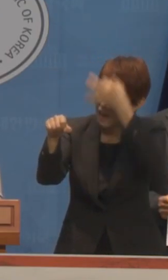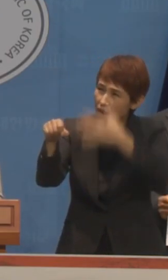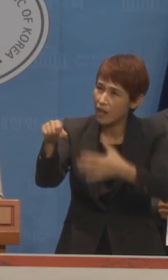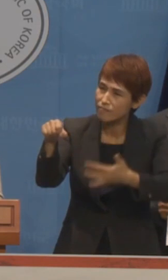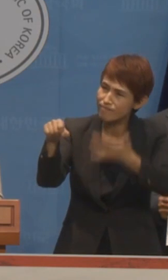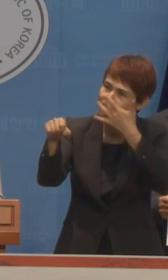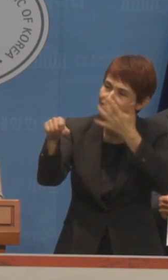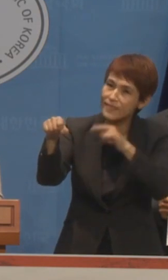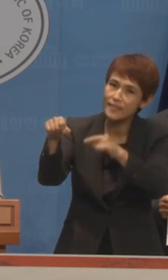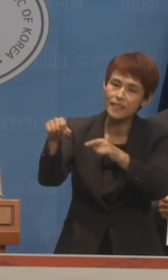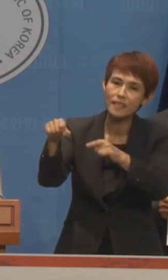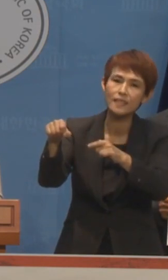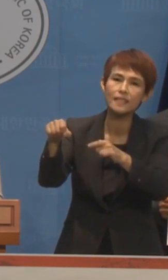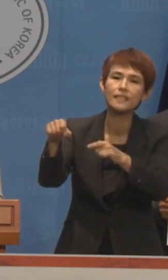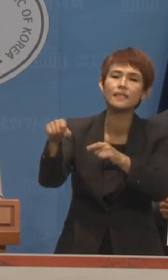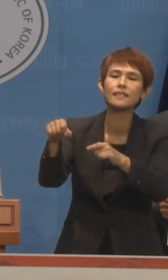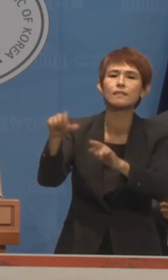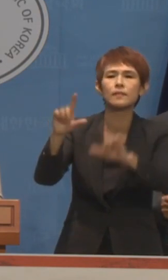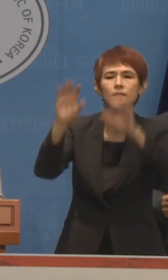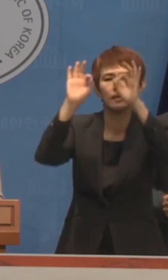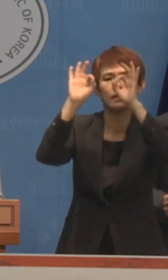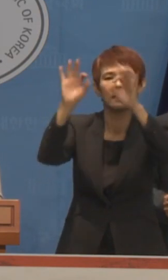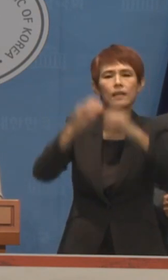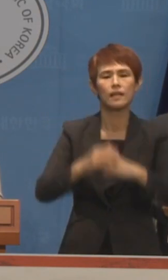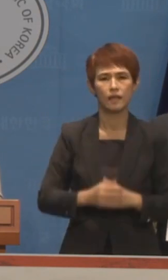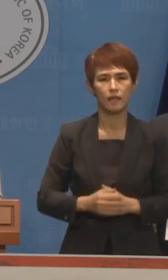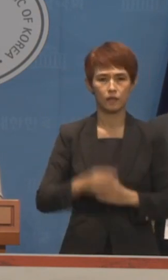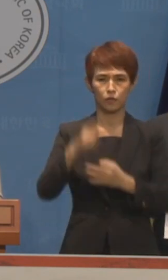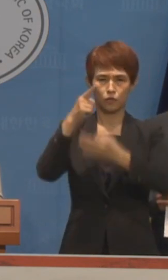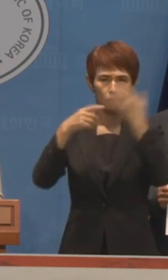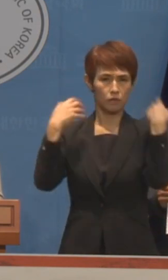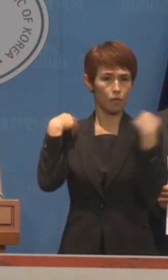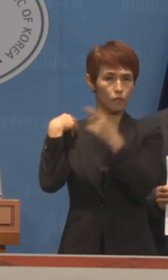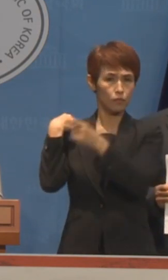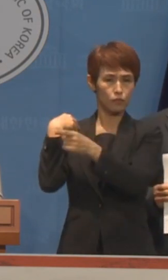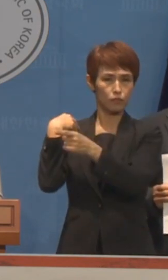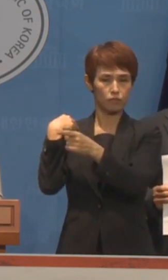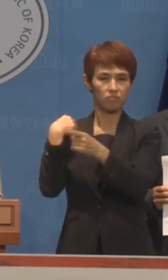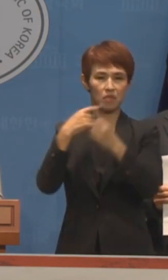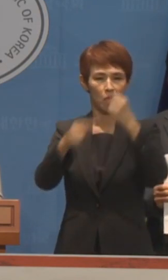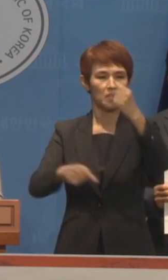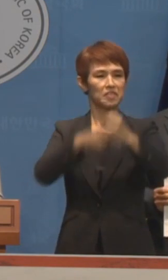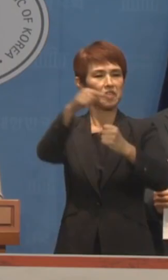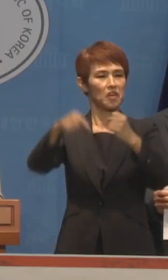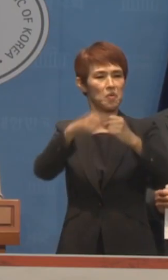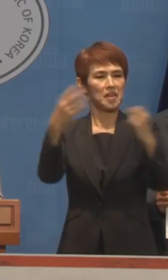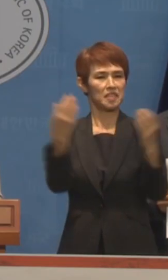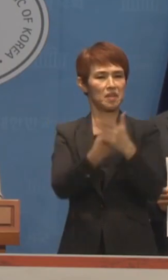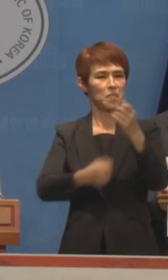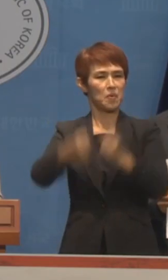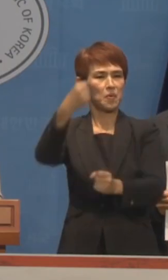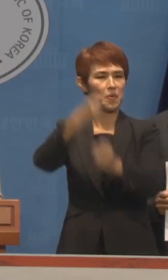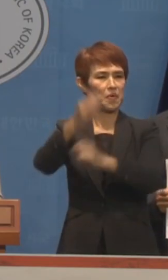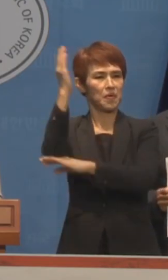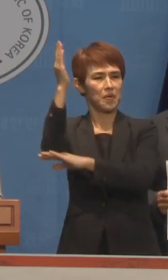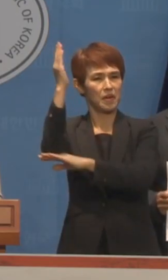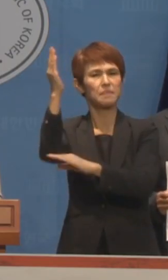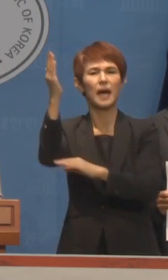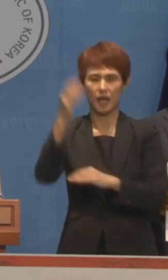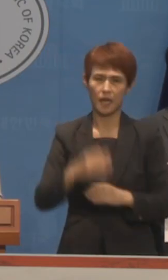없었던 대국민 담화 기자회견에서도 윤석열 정부는 원전 생태계의 완전한 복원을 이야기했습니다.